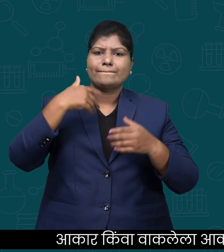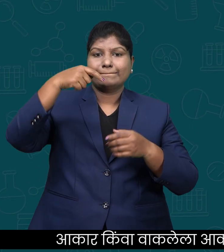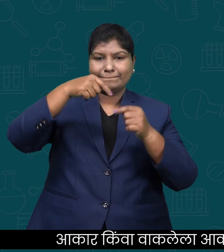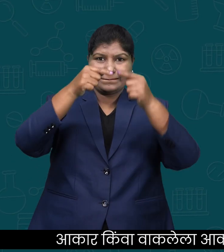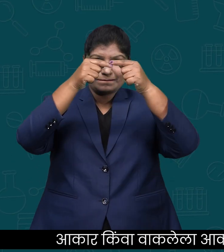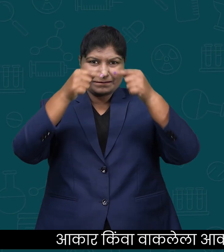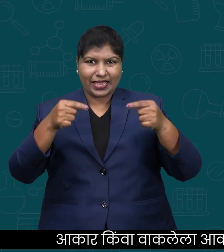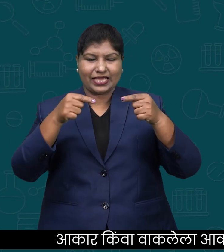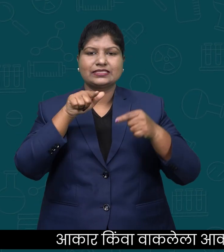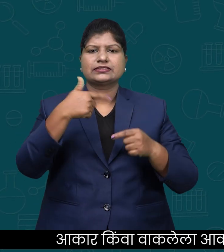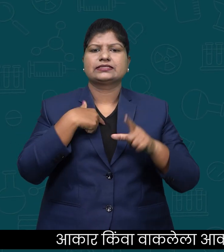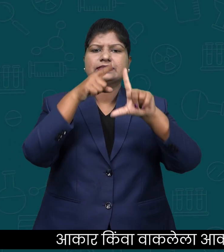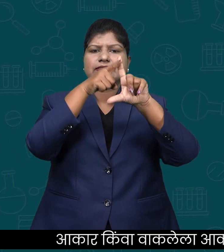किंवा कोनीय आकार प्राप्त होतो.